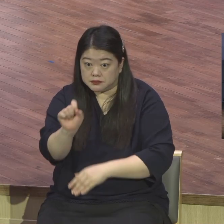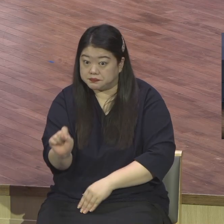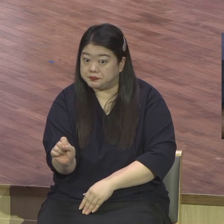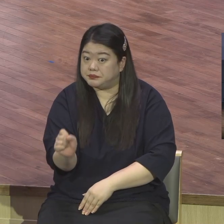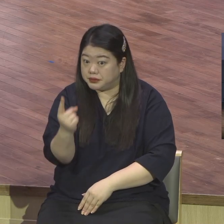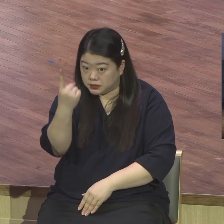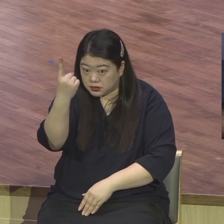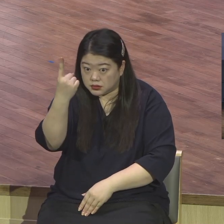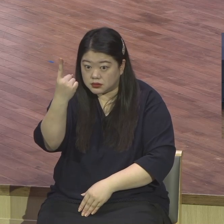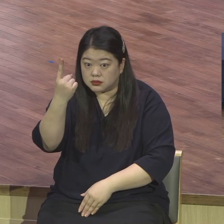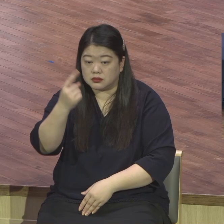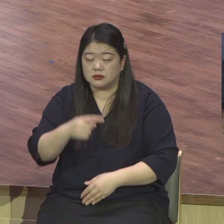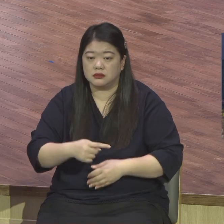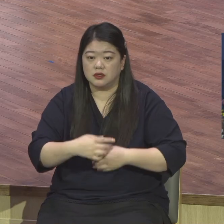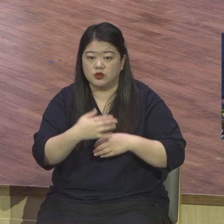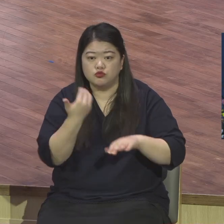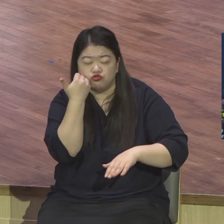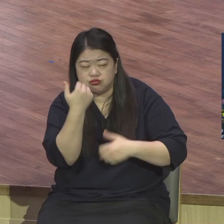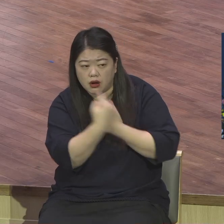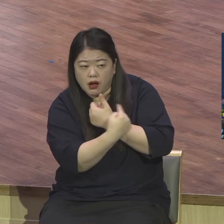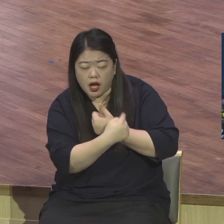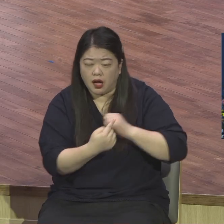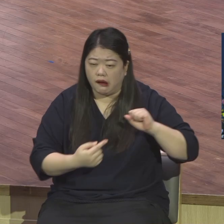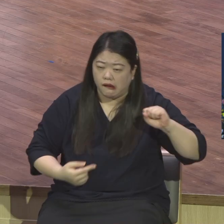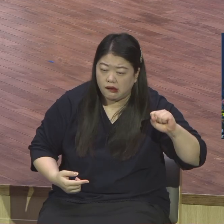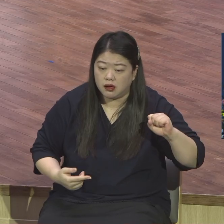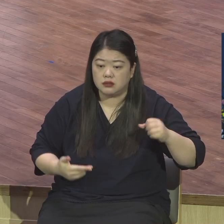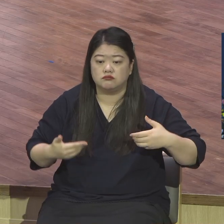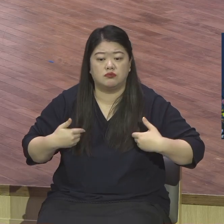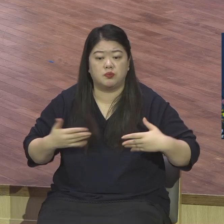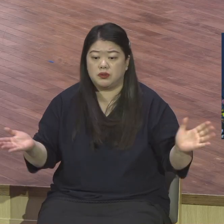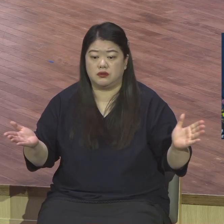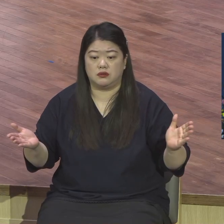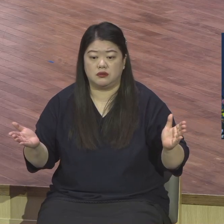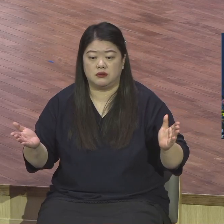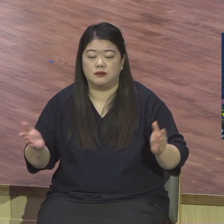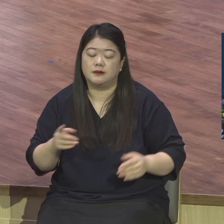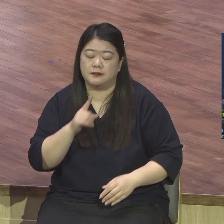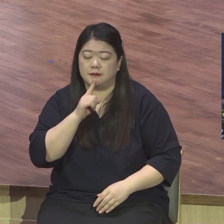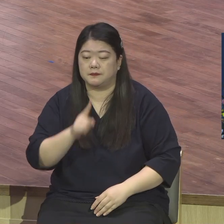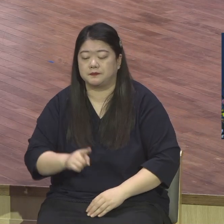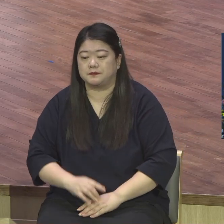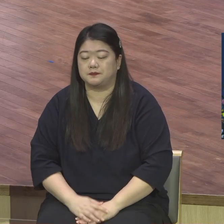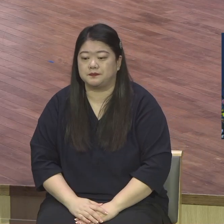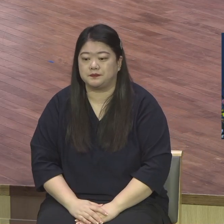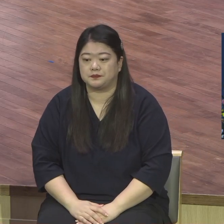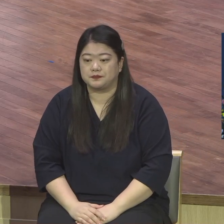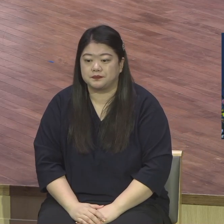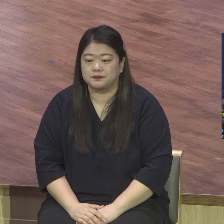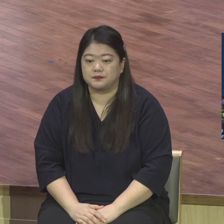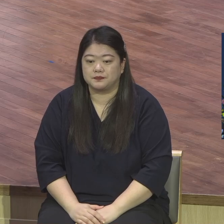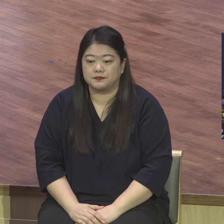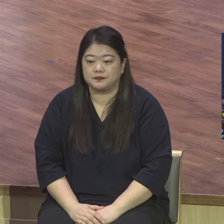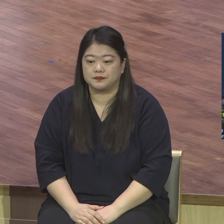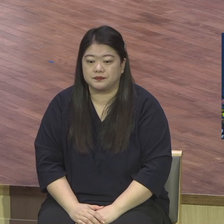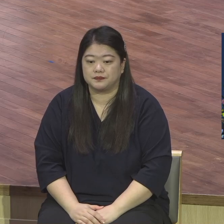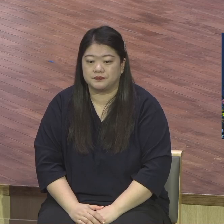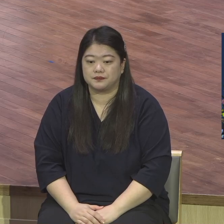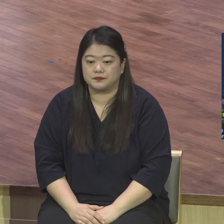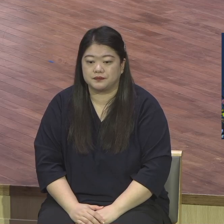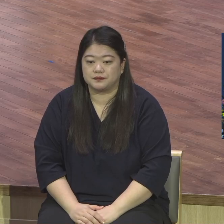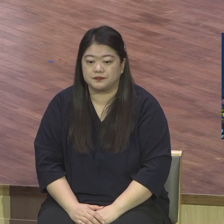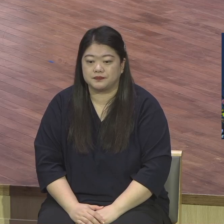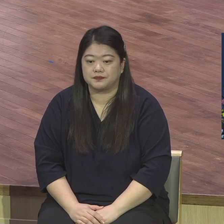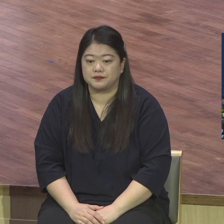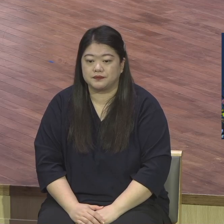아니하도다. 자, 바울은